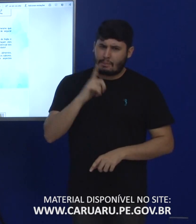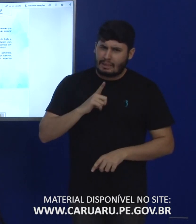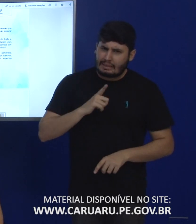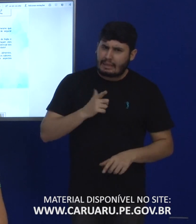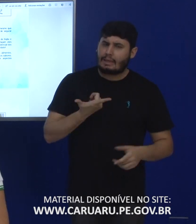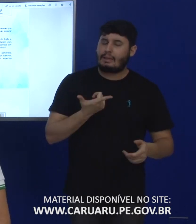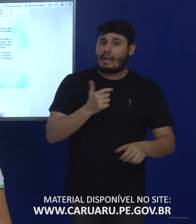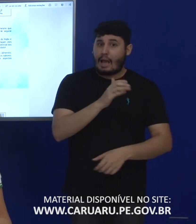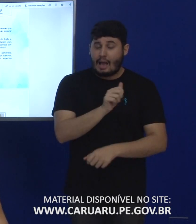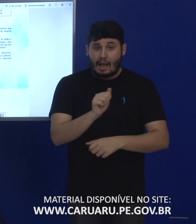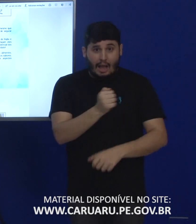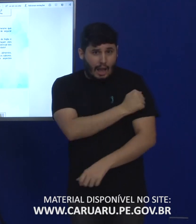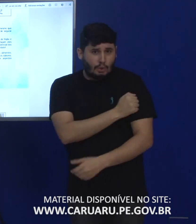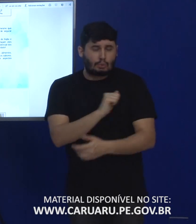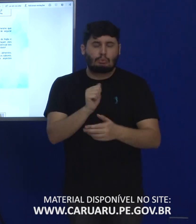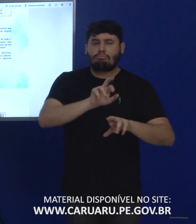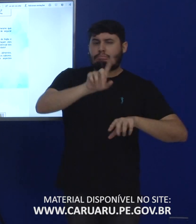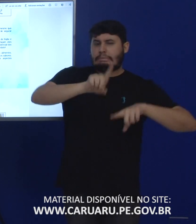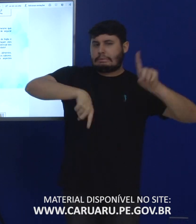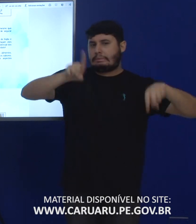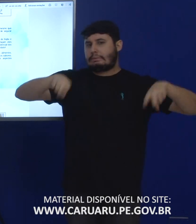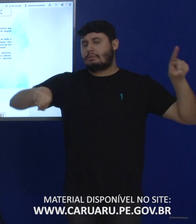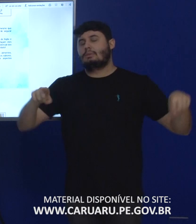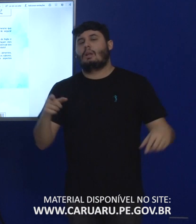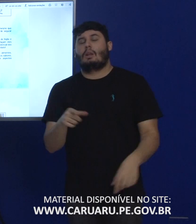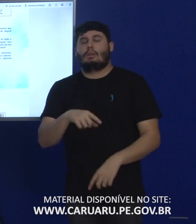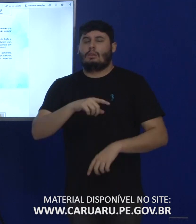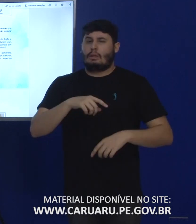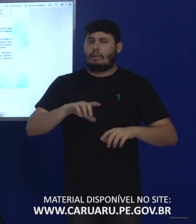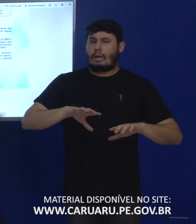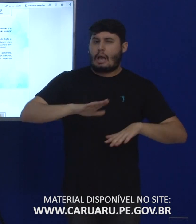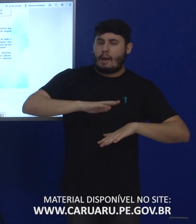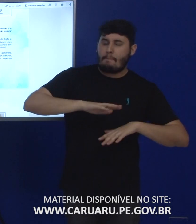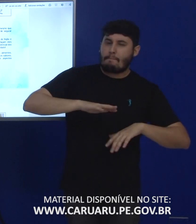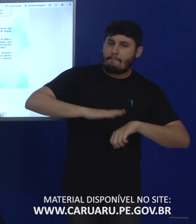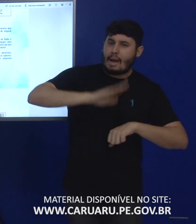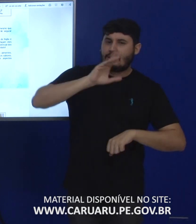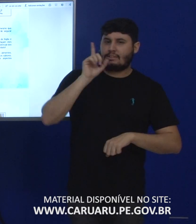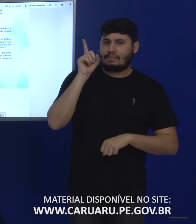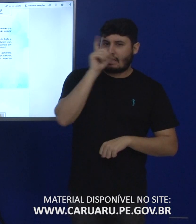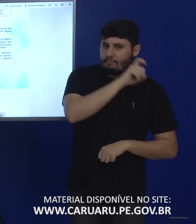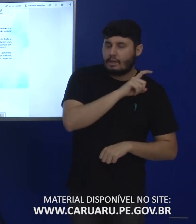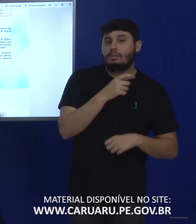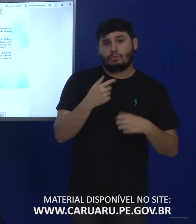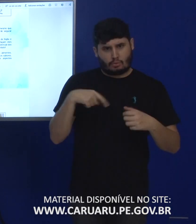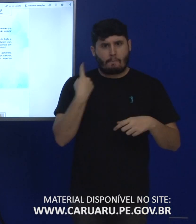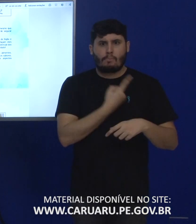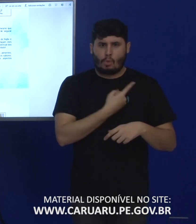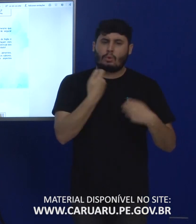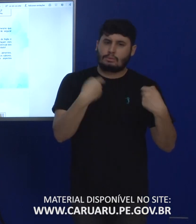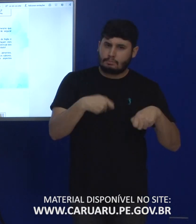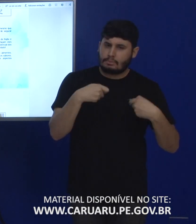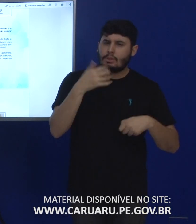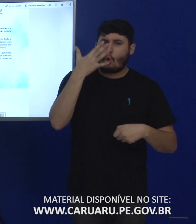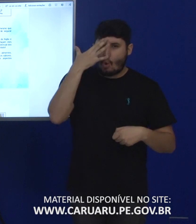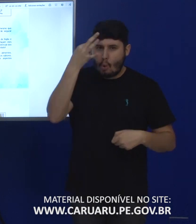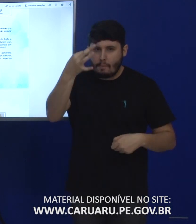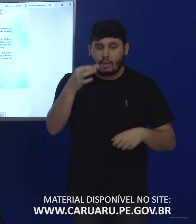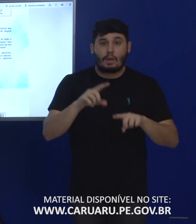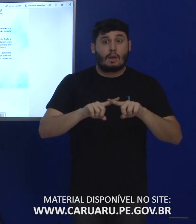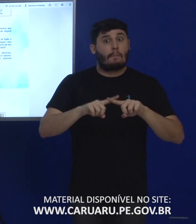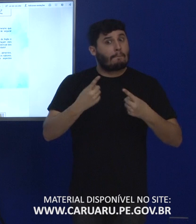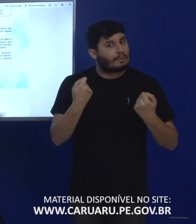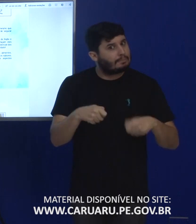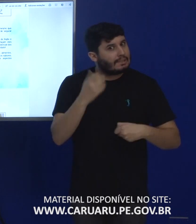rede, né? Os diagnósticos, mas como a gente sempre enfatiza durante todo o nosso contexto, o diagnóstico não é destino de